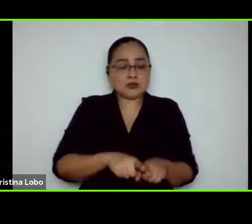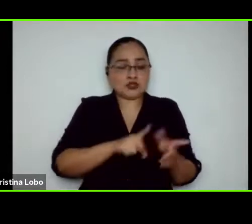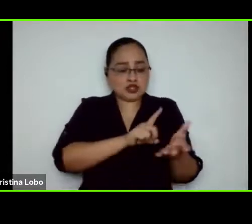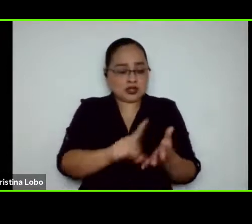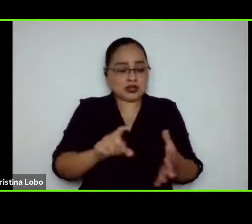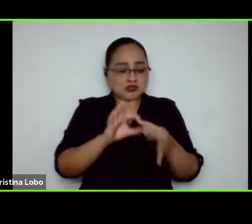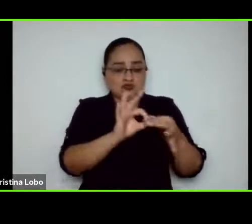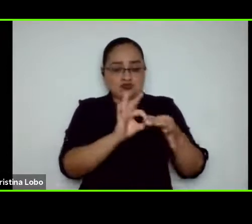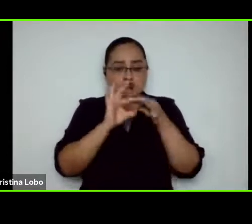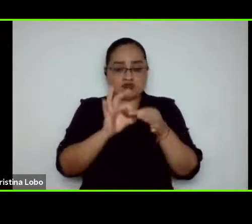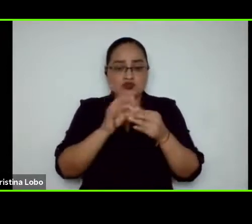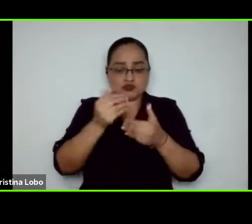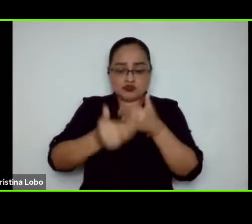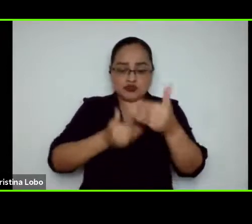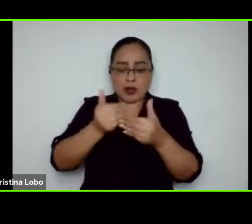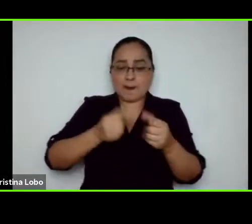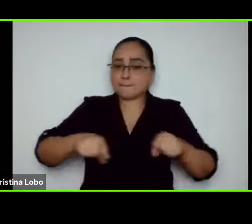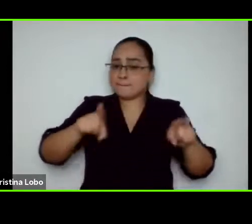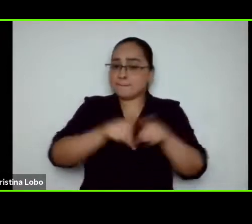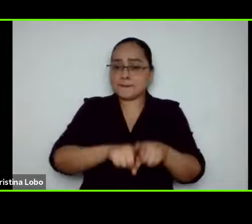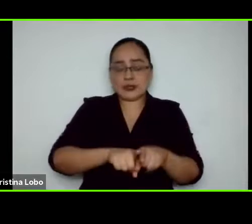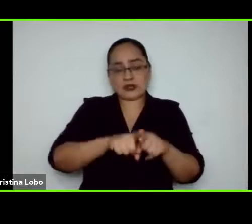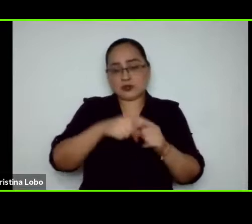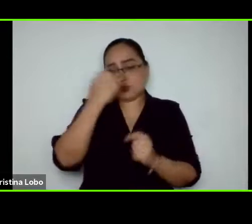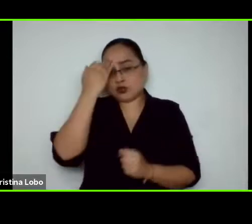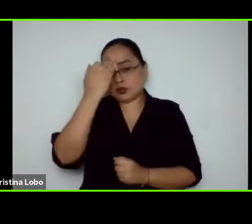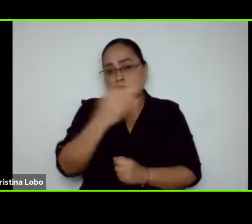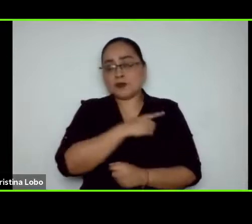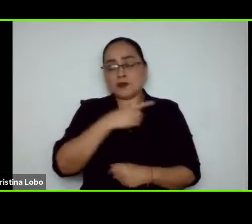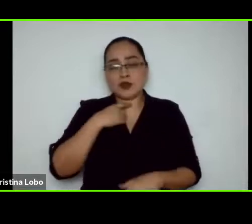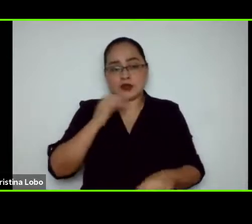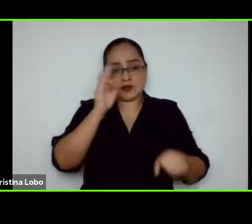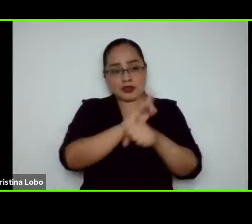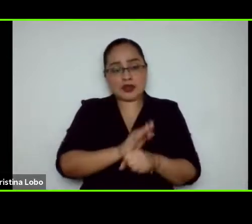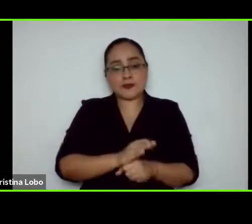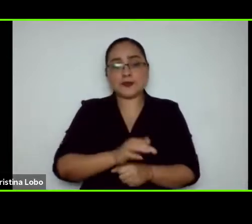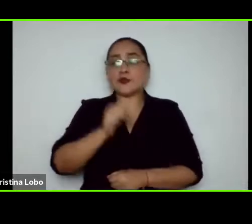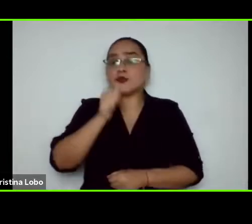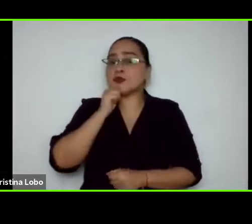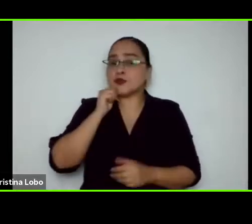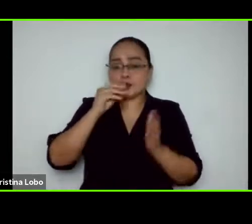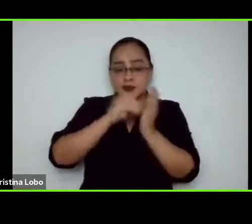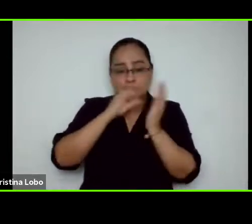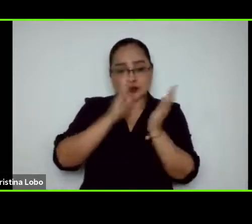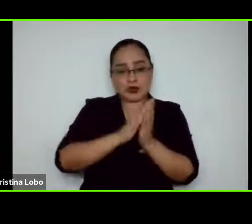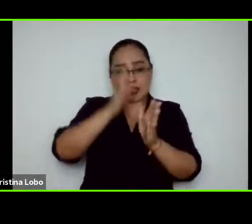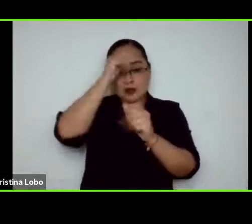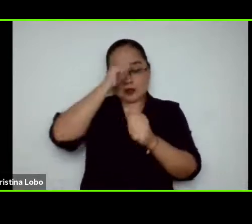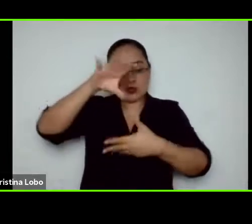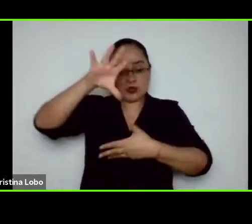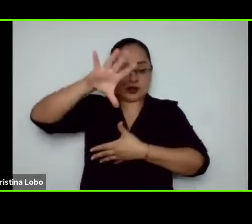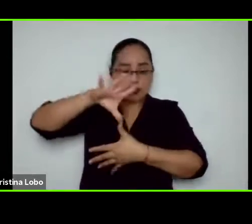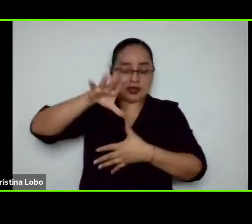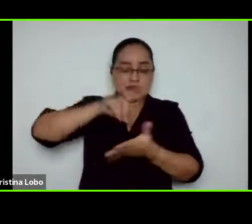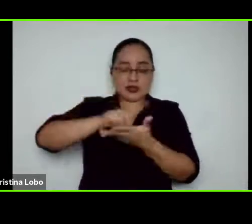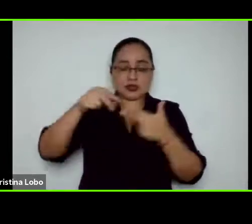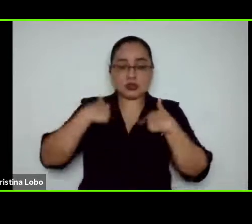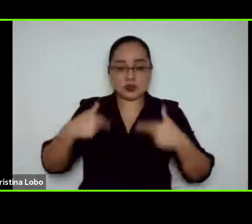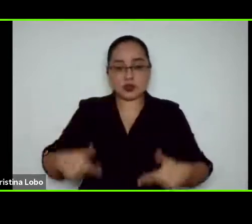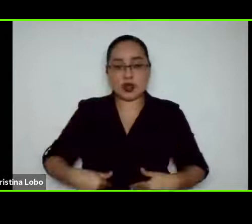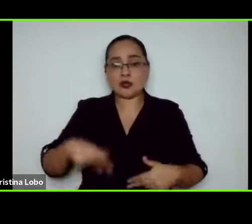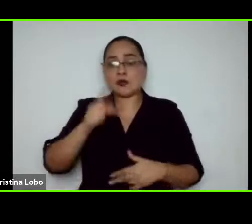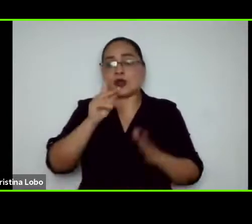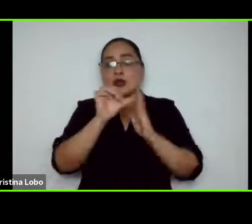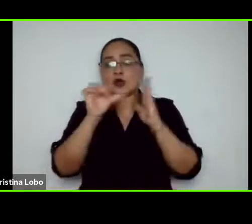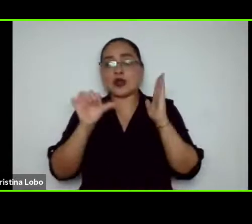existe entre los derechos civiles y políticos y los derechos sociales. Que si bien no están previstos textualmente en la Convención Americana de Derechos Humanos, el artículo 26,